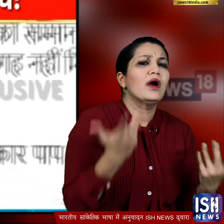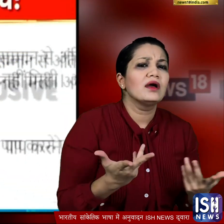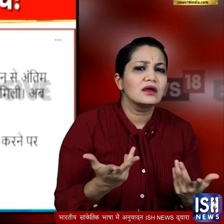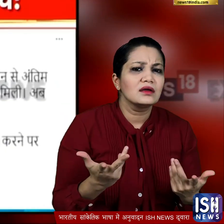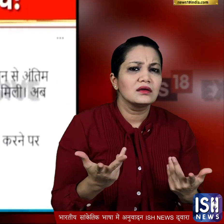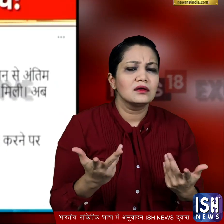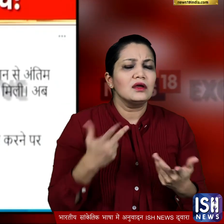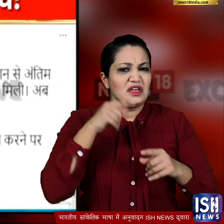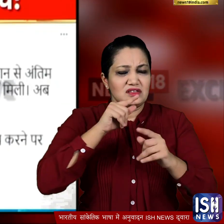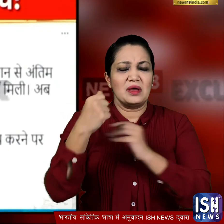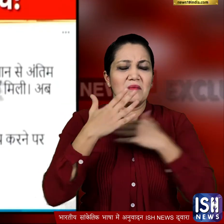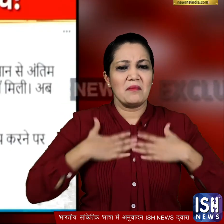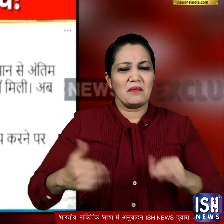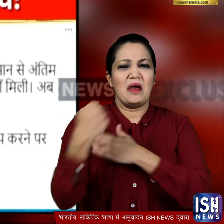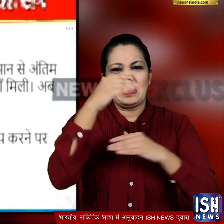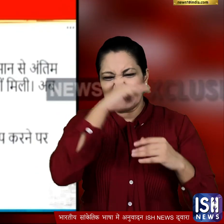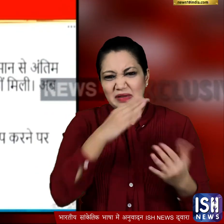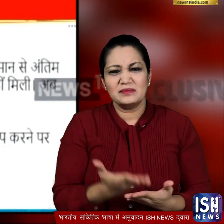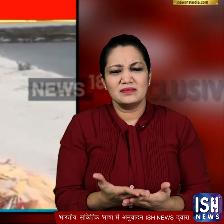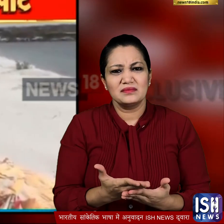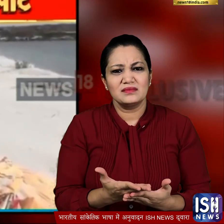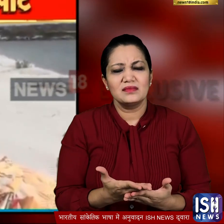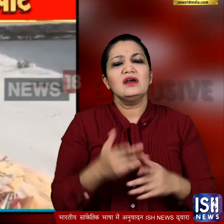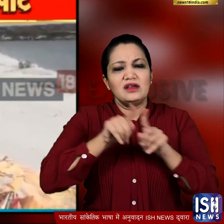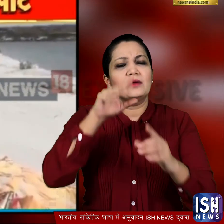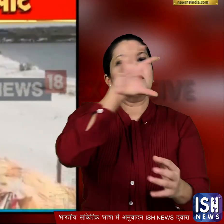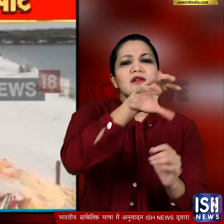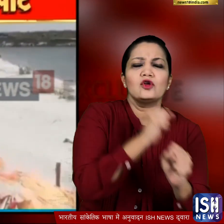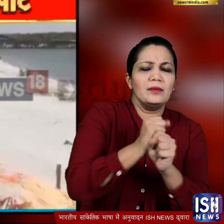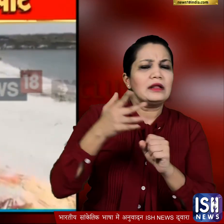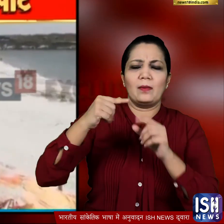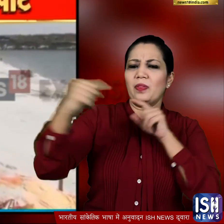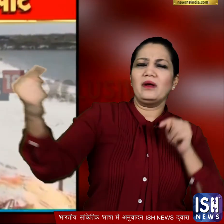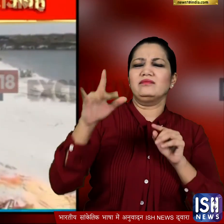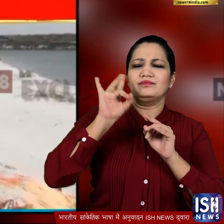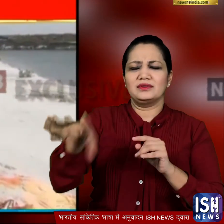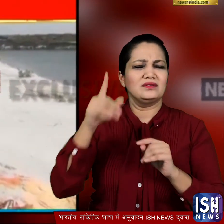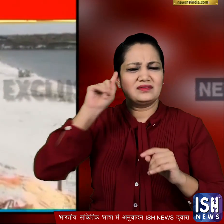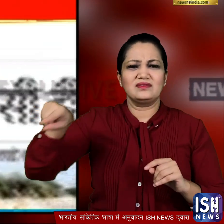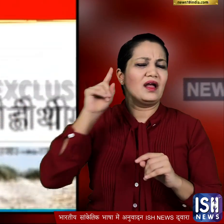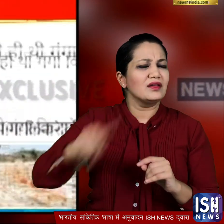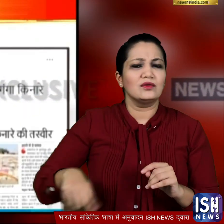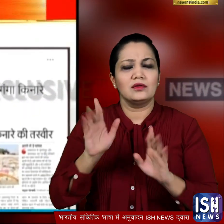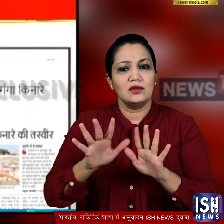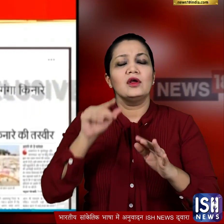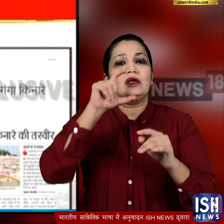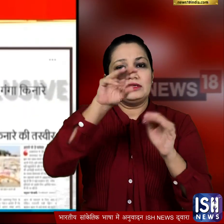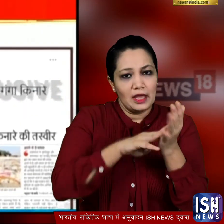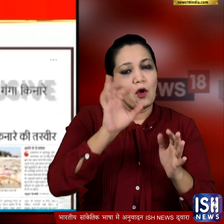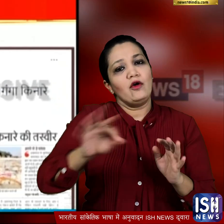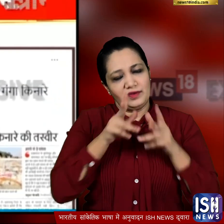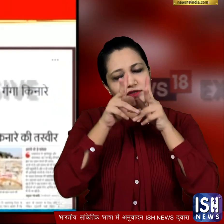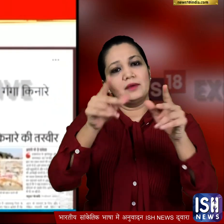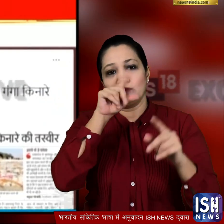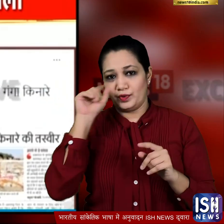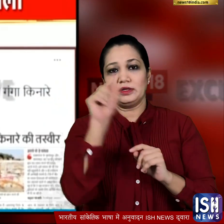गई। यही नहीं, उन्होंने इसे मानवता का अपमान बताया। हालांकि राज्य सरकार विपक्ष की इन बातों को गलत ठहरा रही है। मुख्यमंत्री के दफ्तर की तरफ